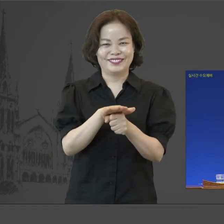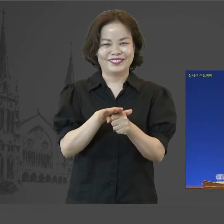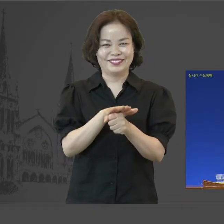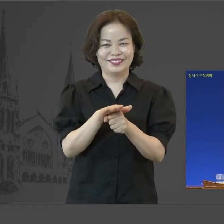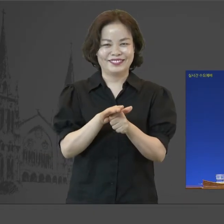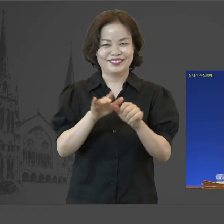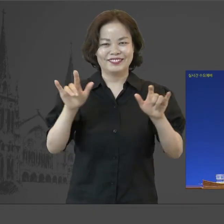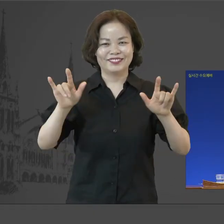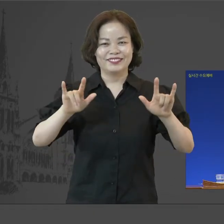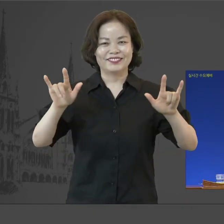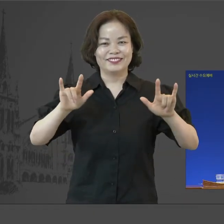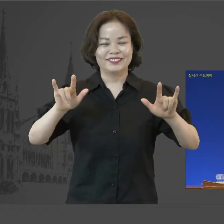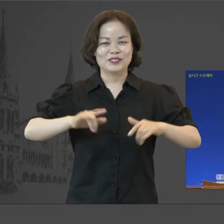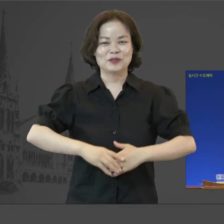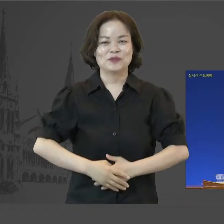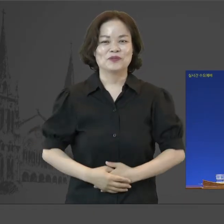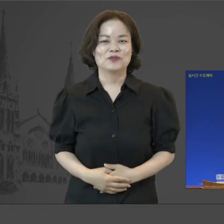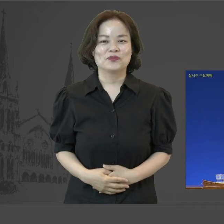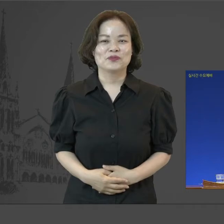사랑합니다.